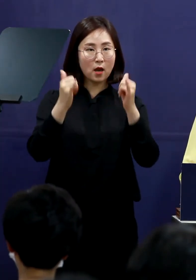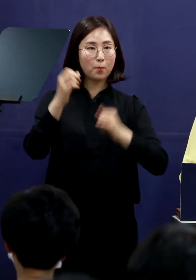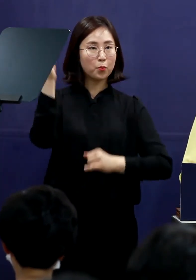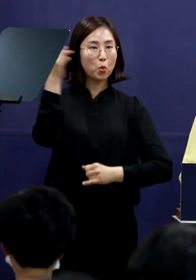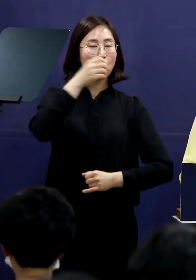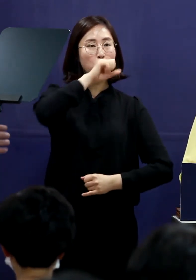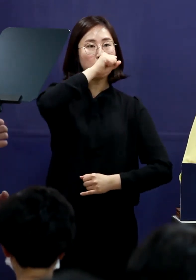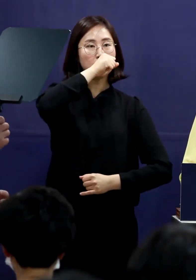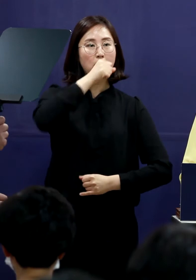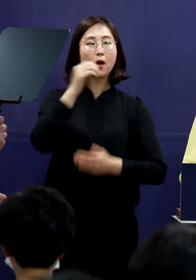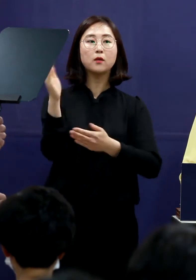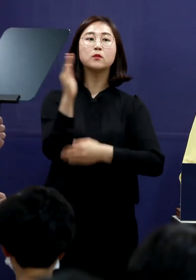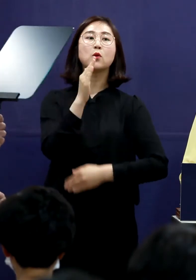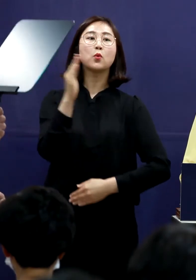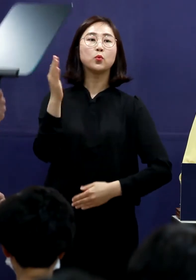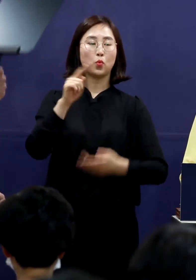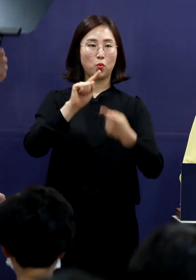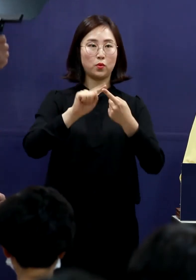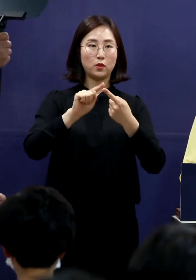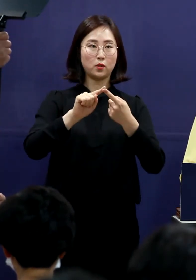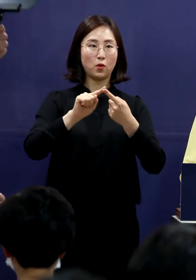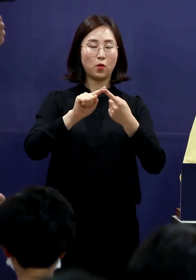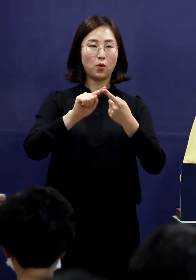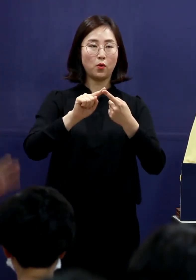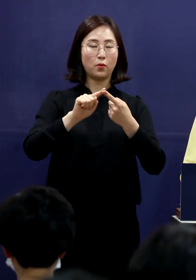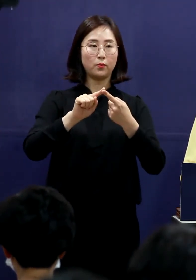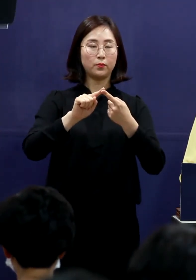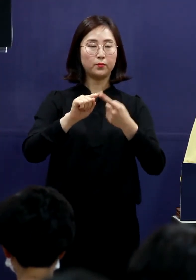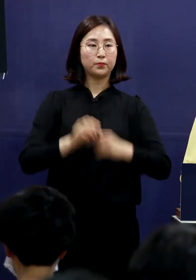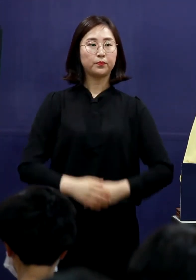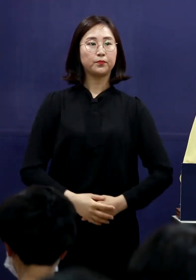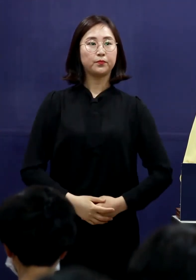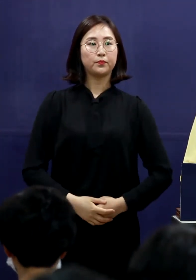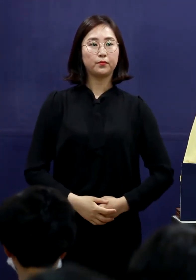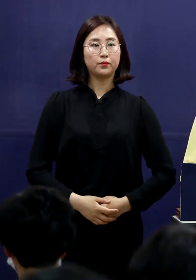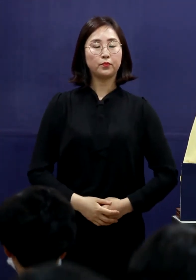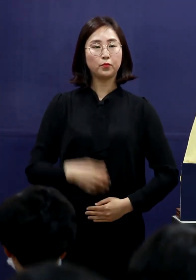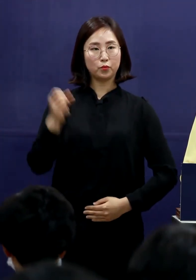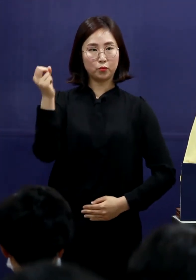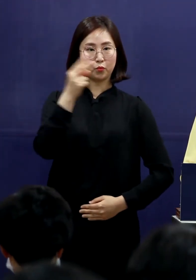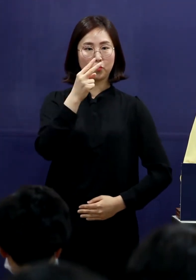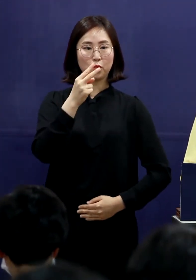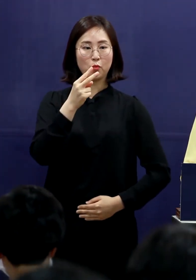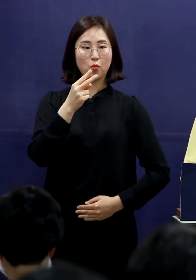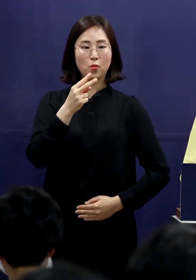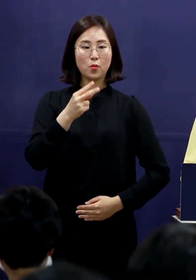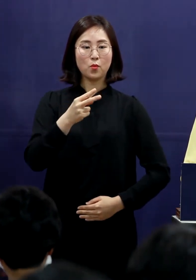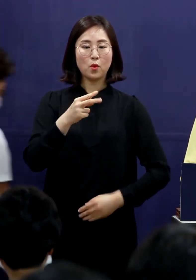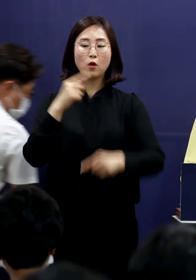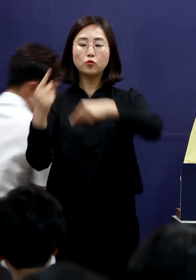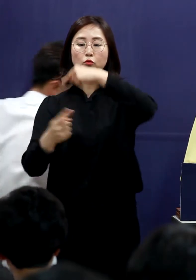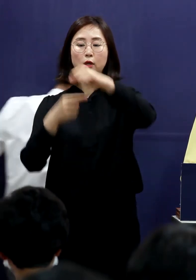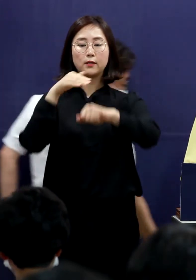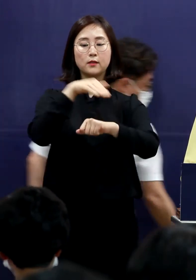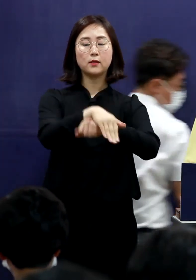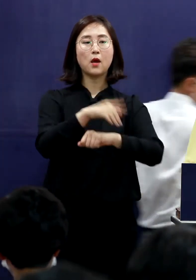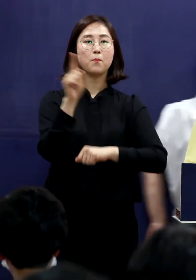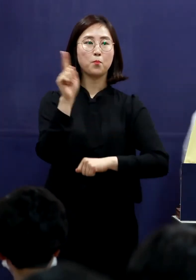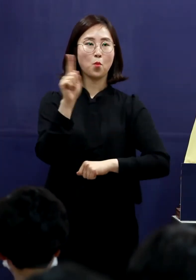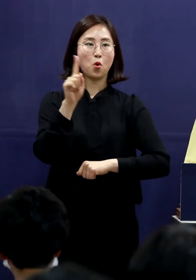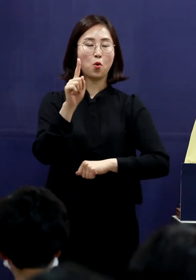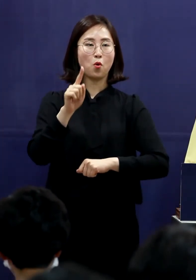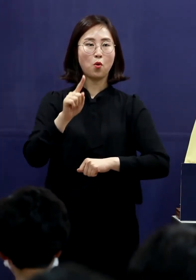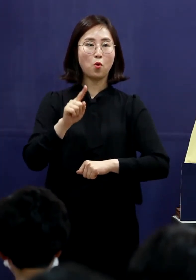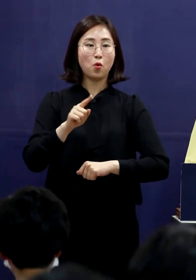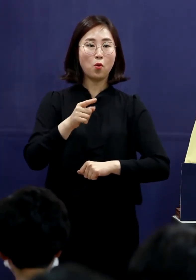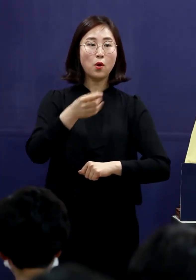정도 배정이 되고 투입이 됐는지, 그 다음에 어떤 방식으로 운영을 할 건지, 이제 이익이